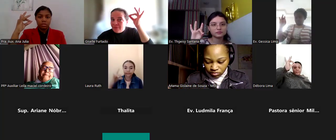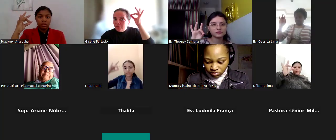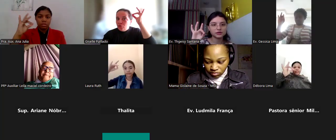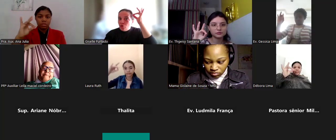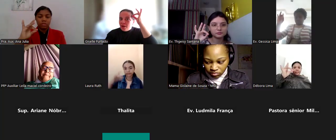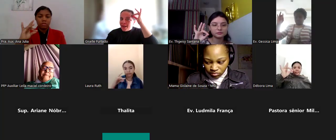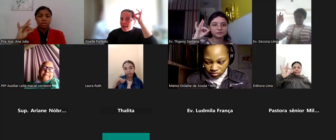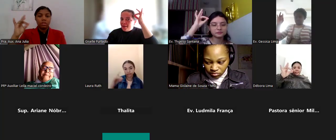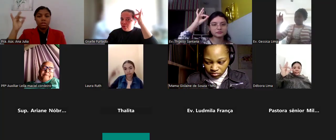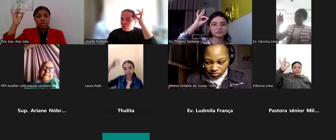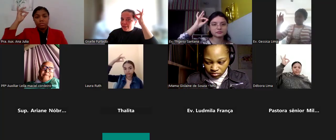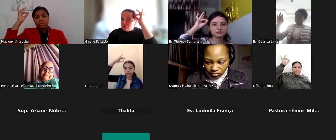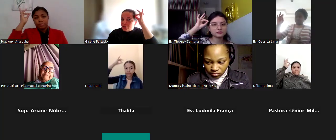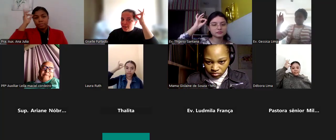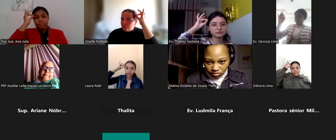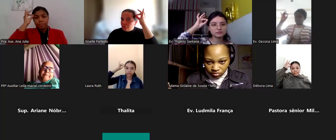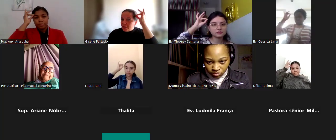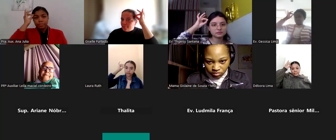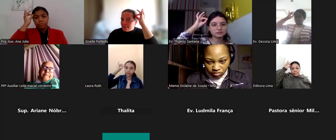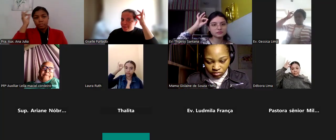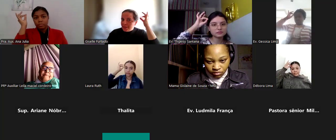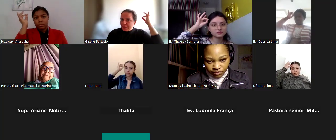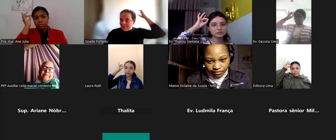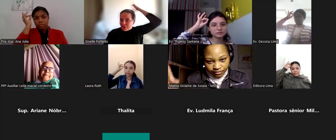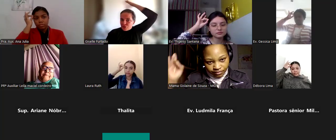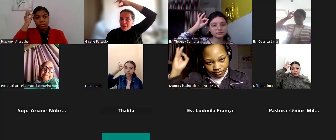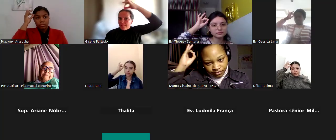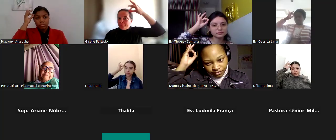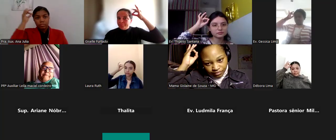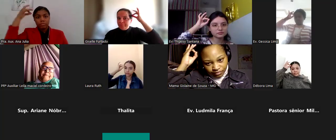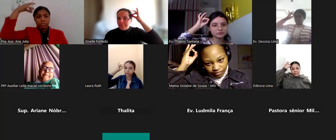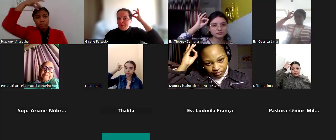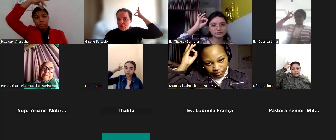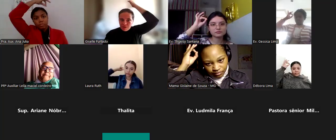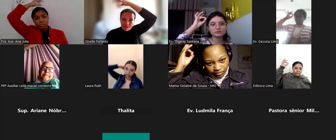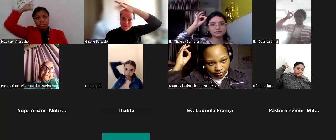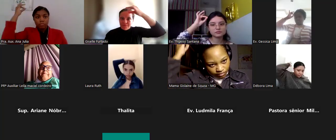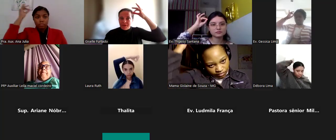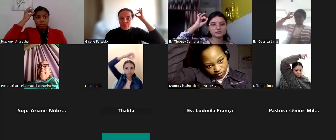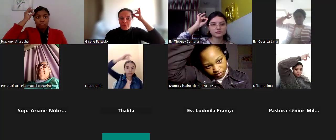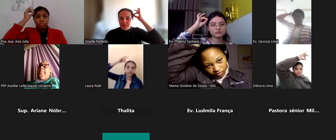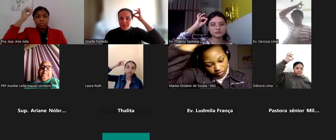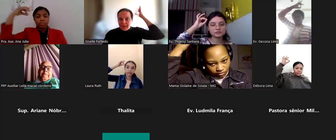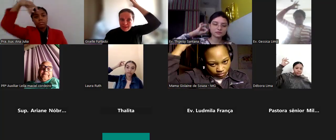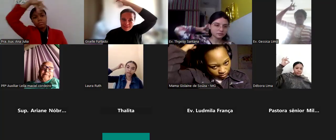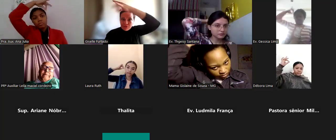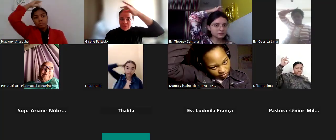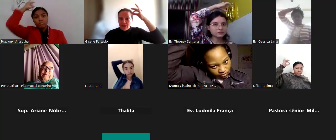vai tocar do lado direito da cabeça e vai girar de trás para frente. Esse é o sinal